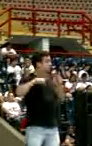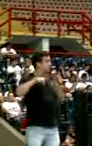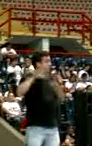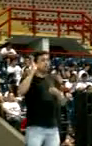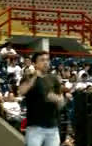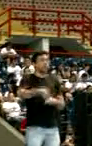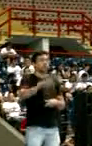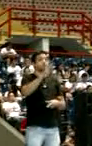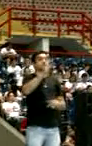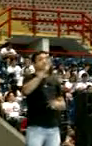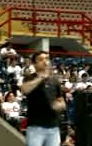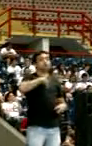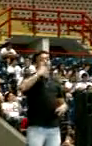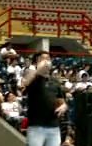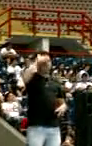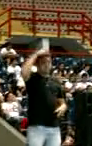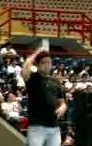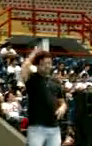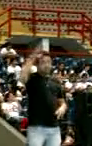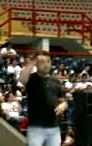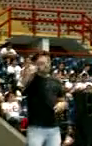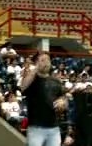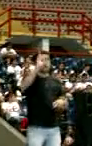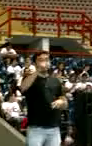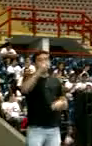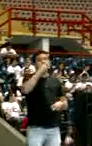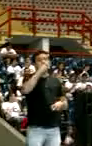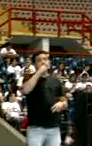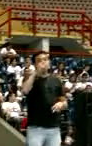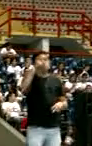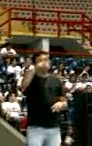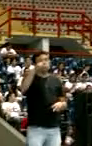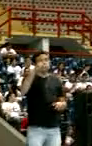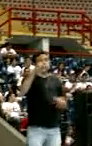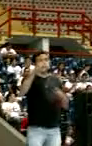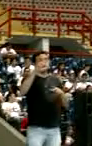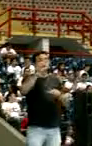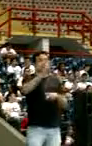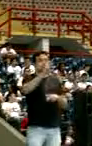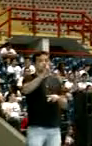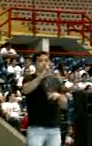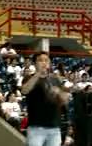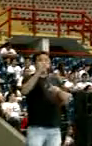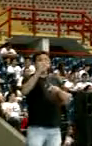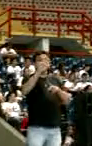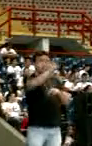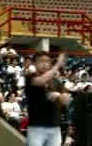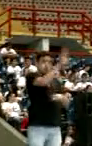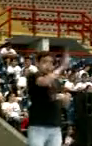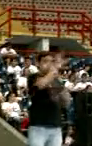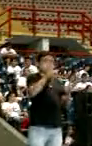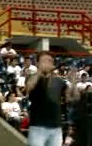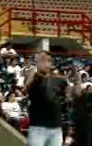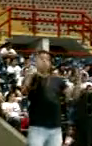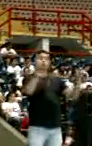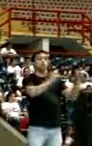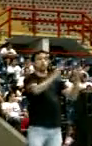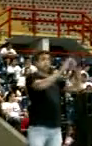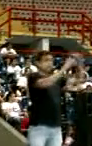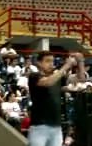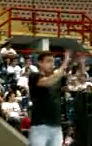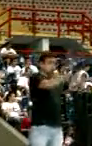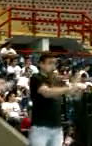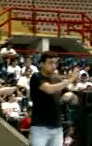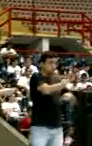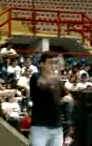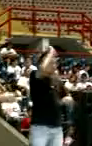árabes. Se a Europa Ocidental conquistasse o mundo árabe, ela finalmente unificar a Igreja Católica Apostólica